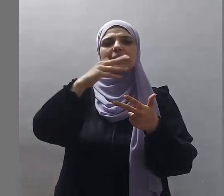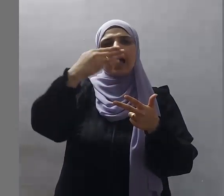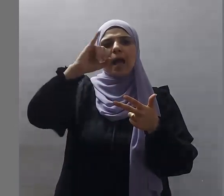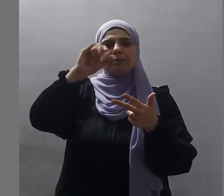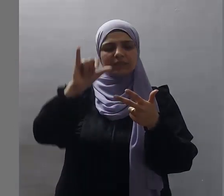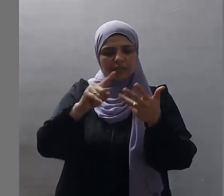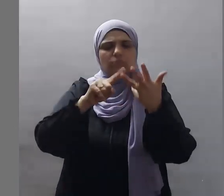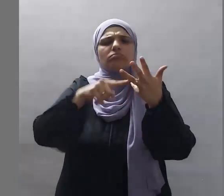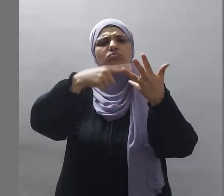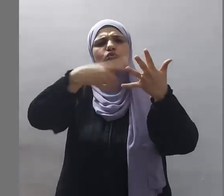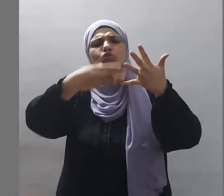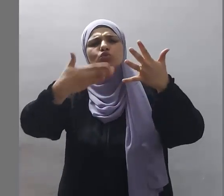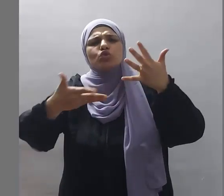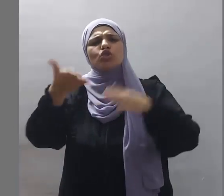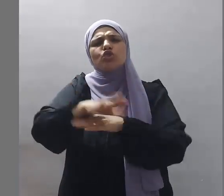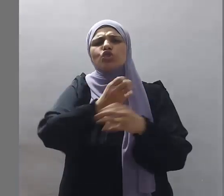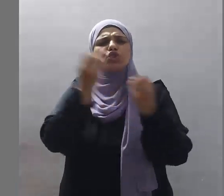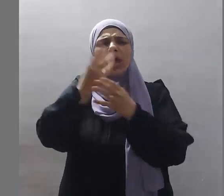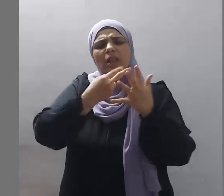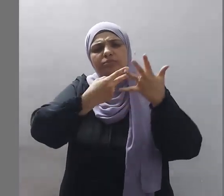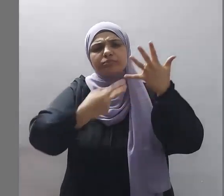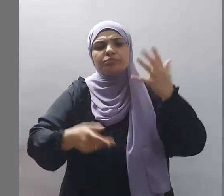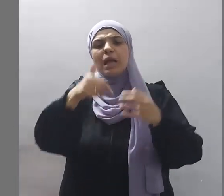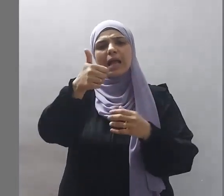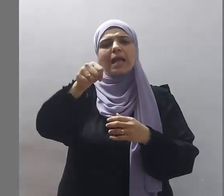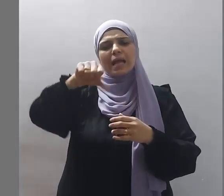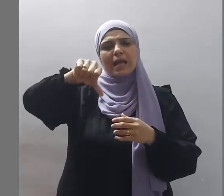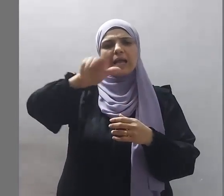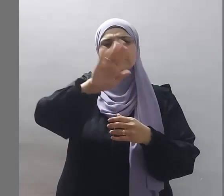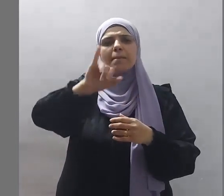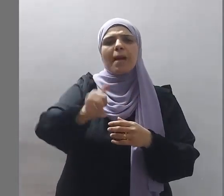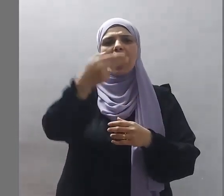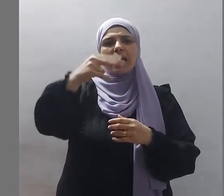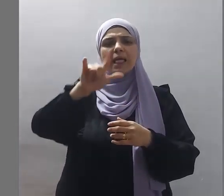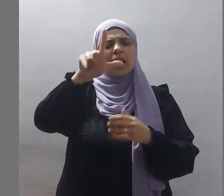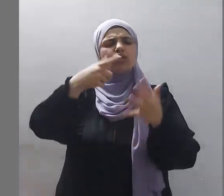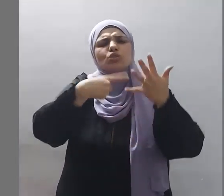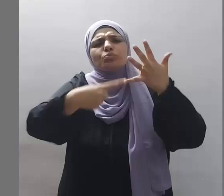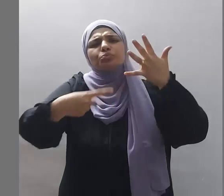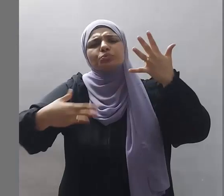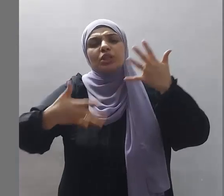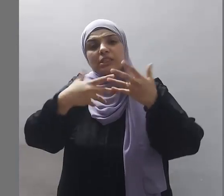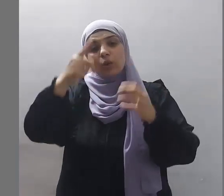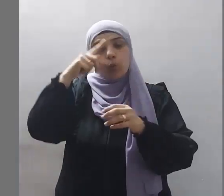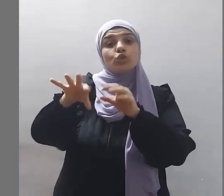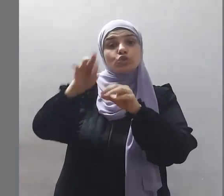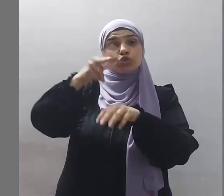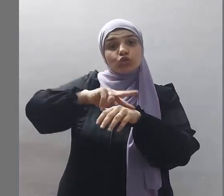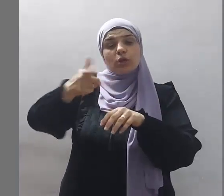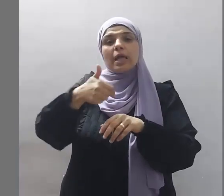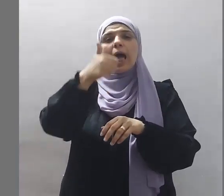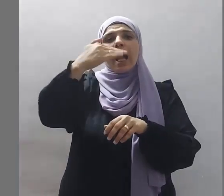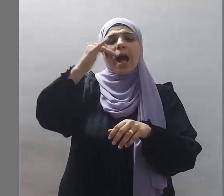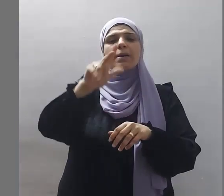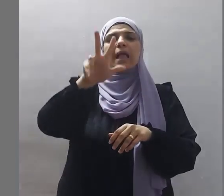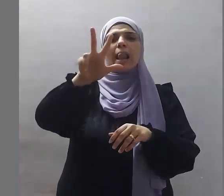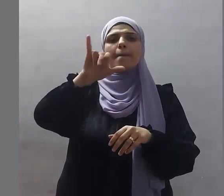إبراهيم الرفاعي، والشهيد إسماعيل إمام، ومنهم الشهيد أحمد المنسي، والشهيد